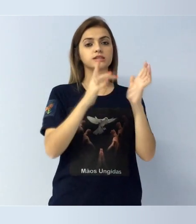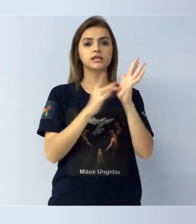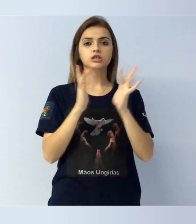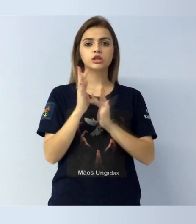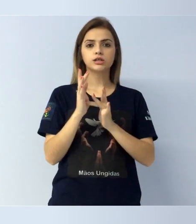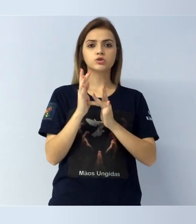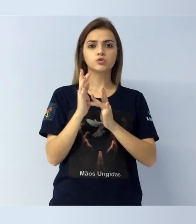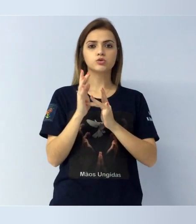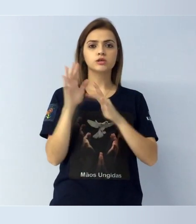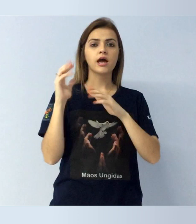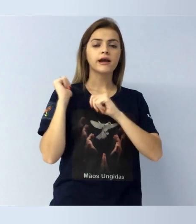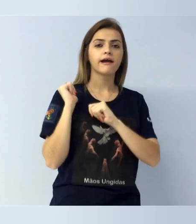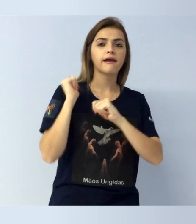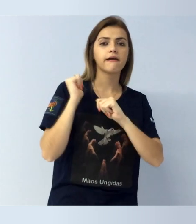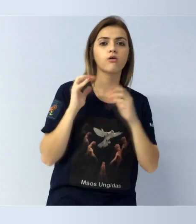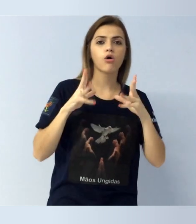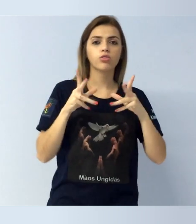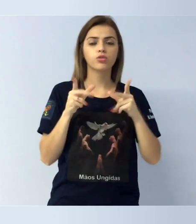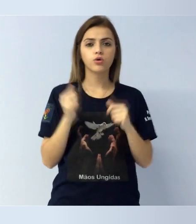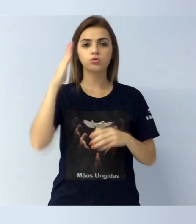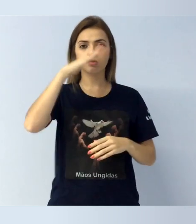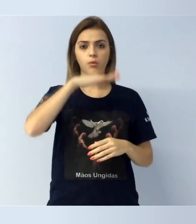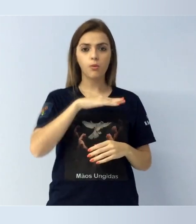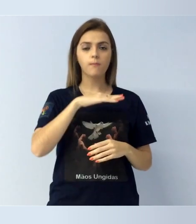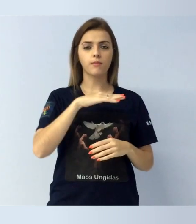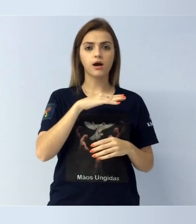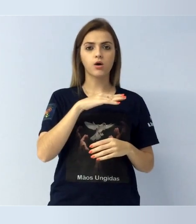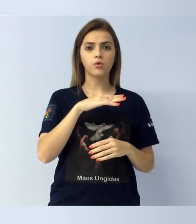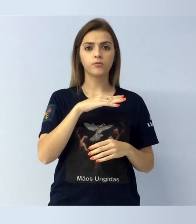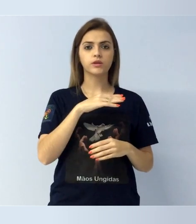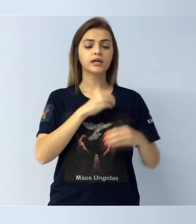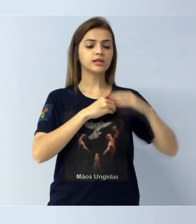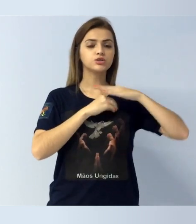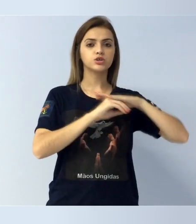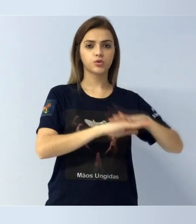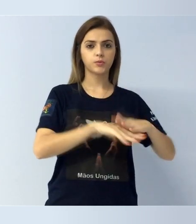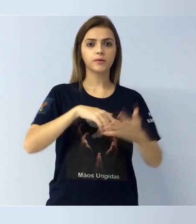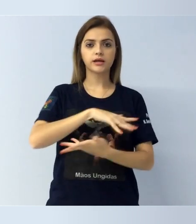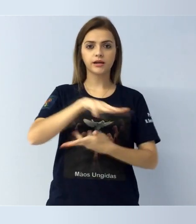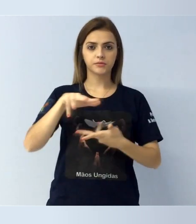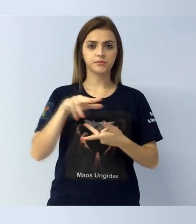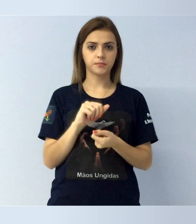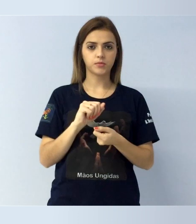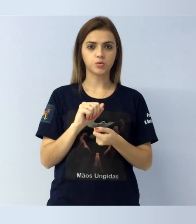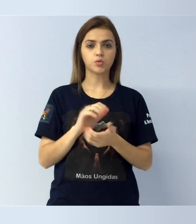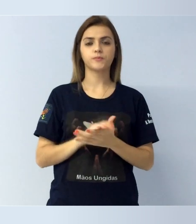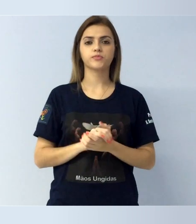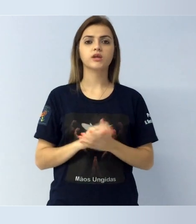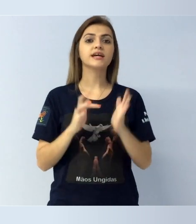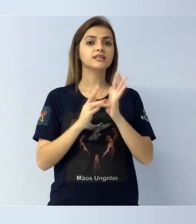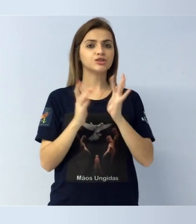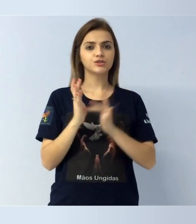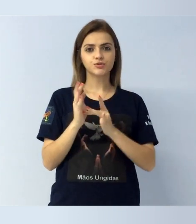Jesus tomou sobre si todo o peso do mal e tirou o pecado do mundo.